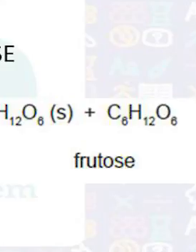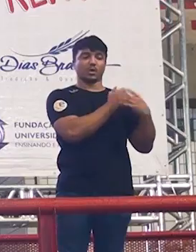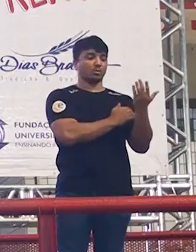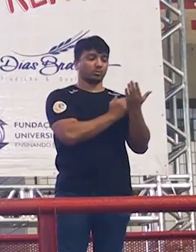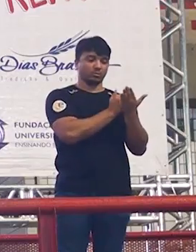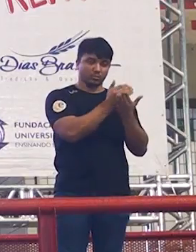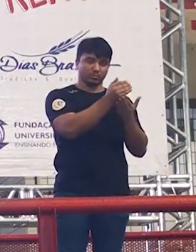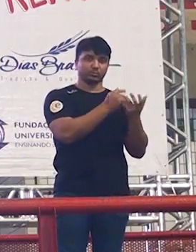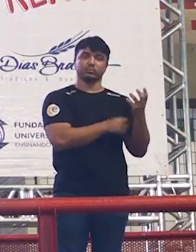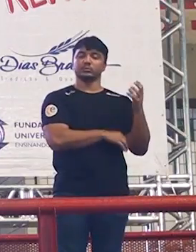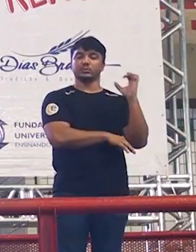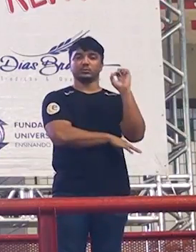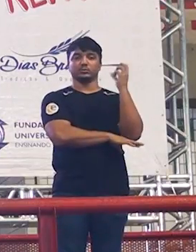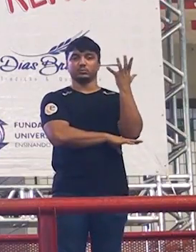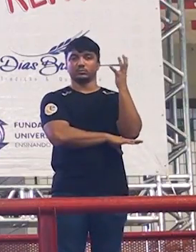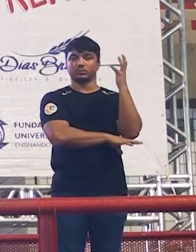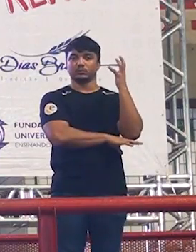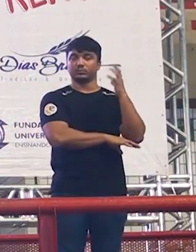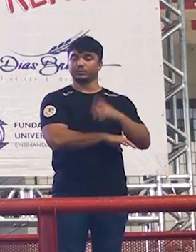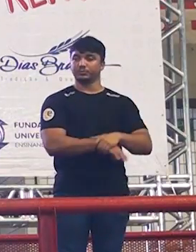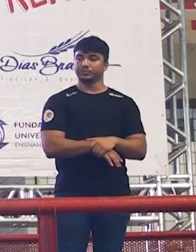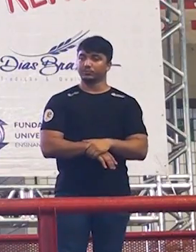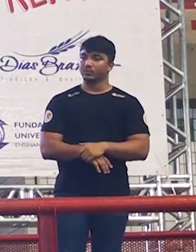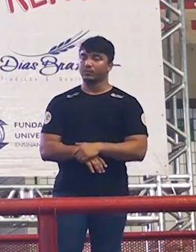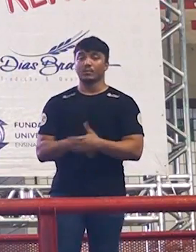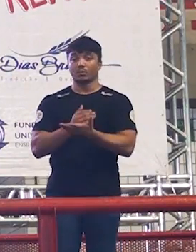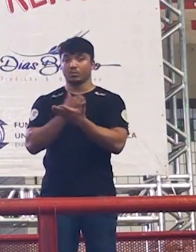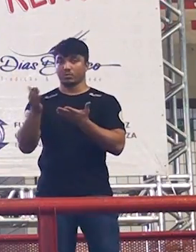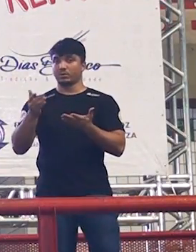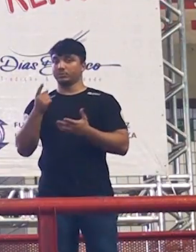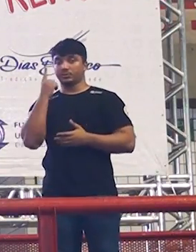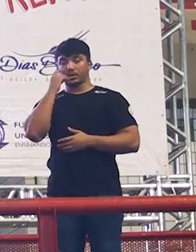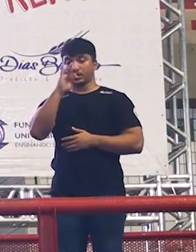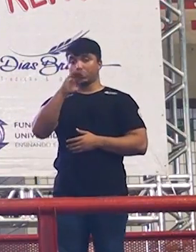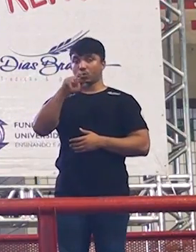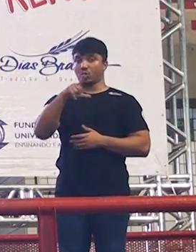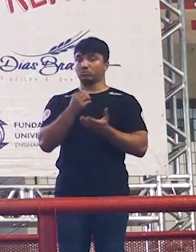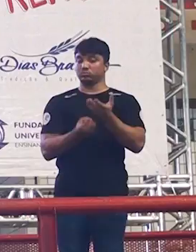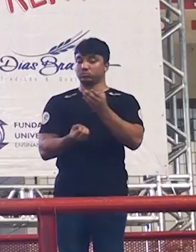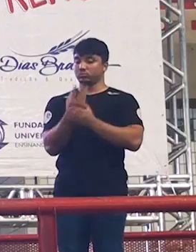pudesse crescer. Bom, então é assim que se produz o etanol.